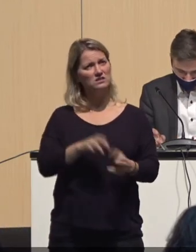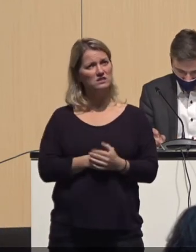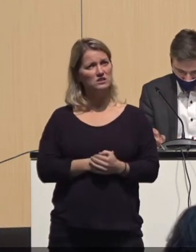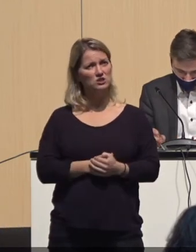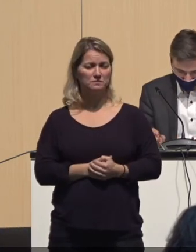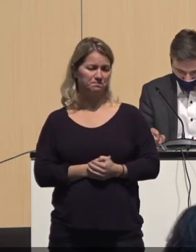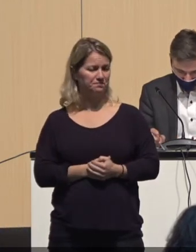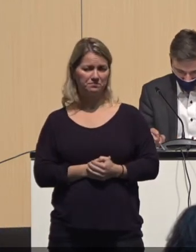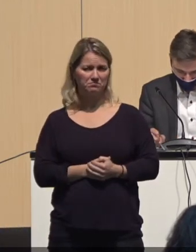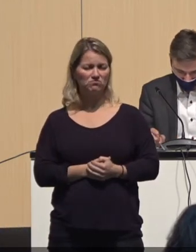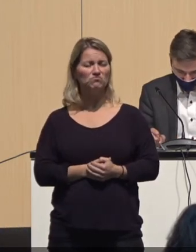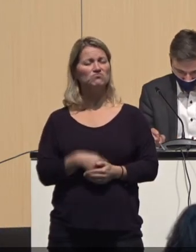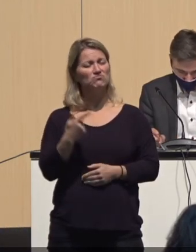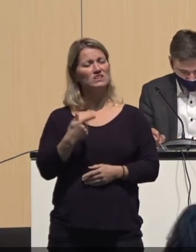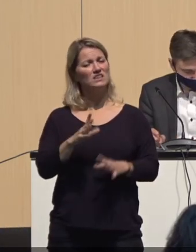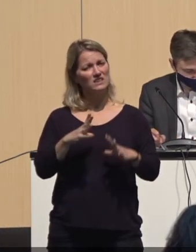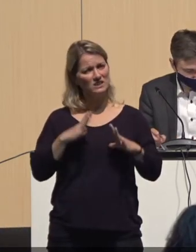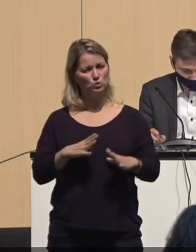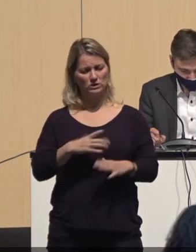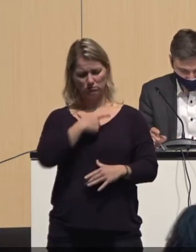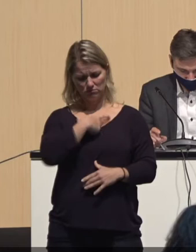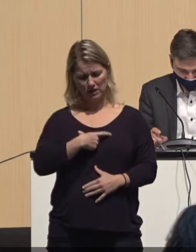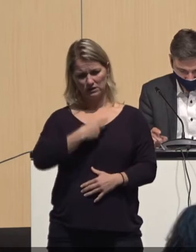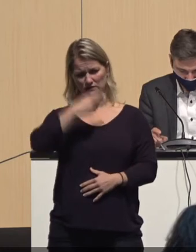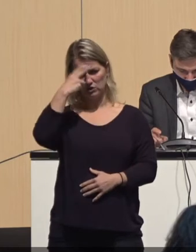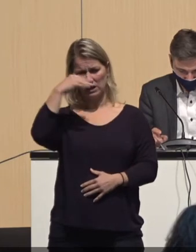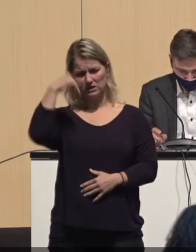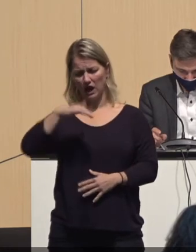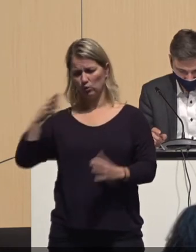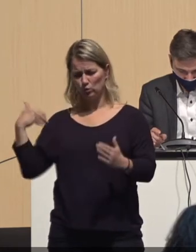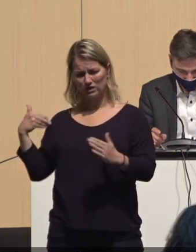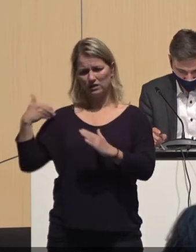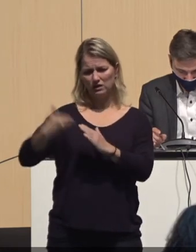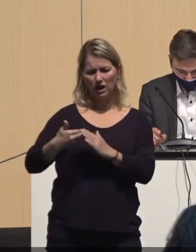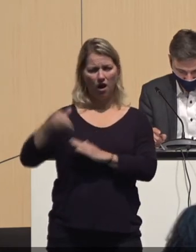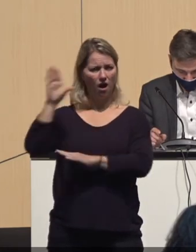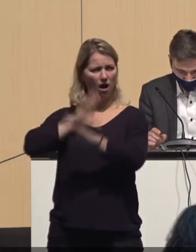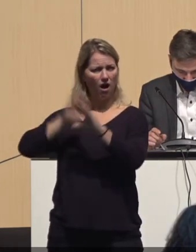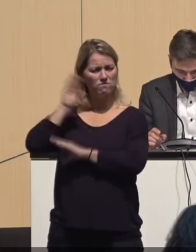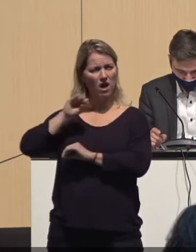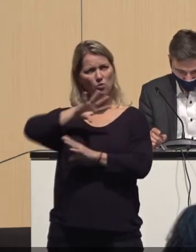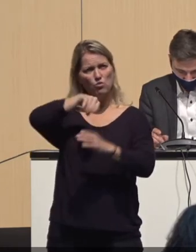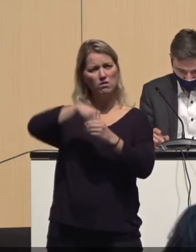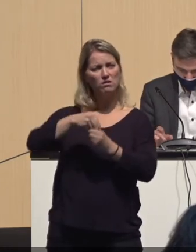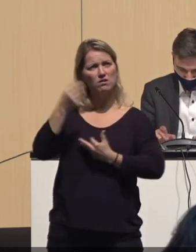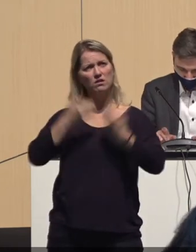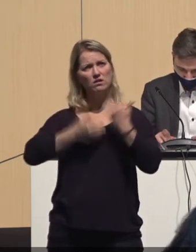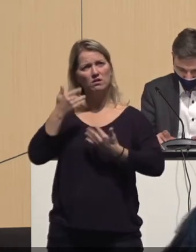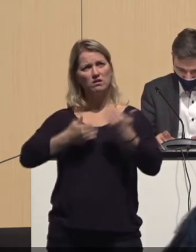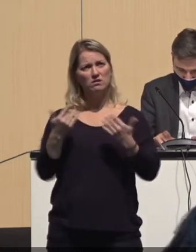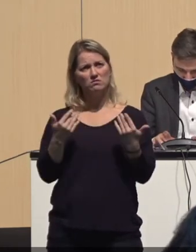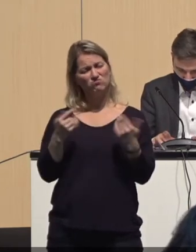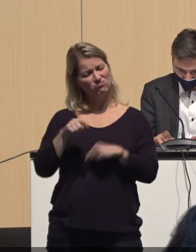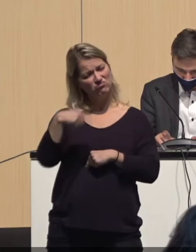herangeht und mit gesundem Menschenverstand herangeht und wenn man die Erfahrungen einbezieht, die wir in den vergangenen Wochen und Monaten mit